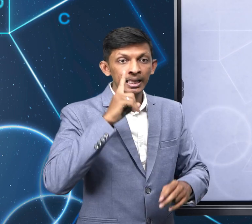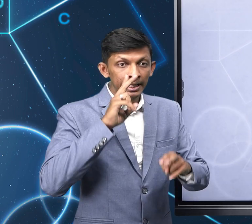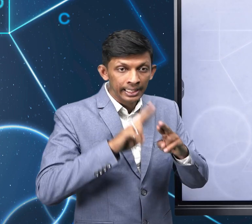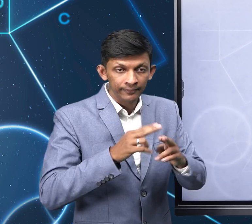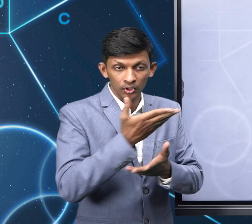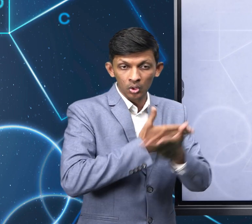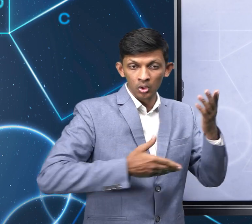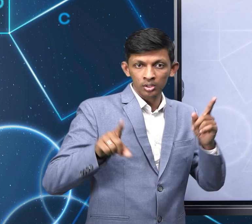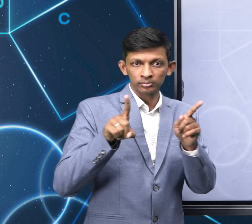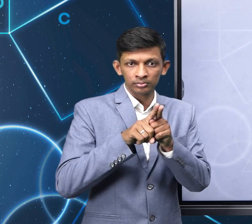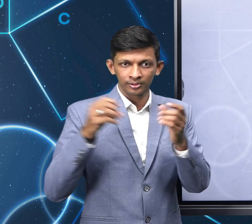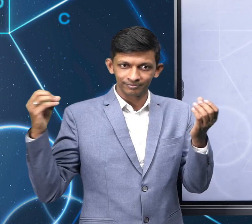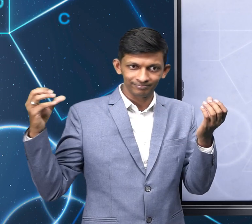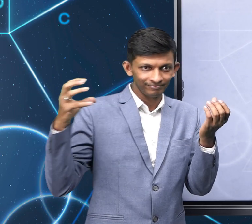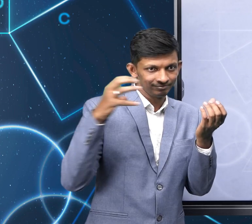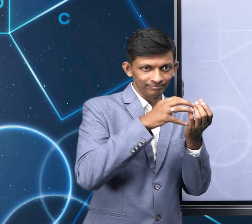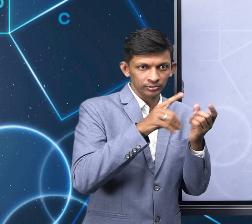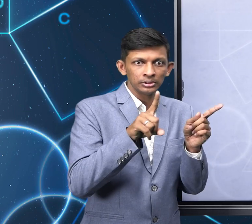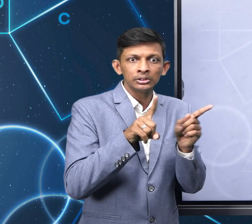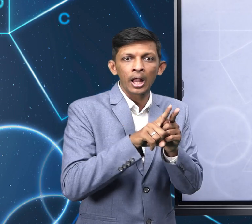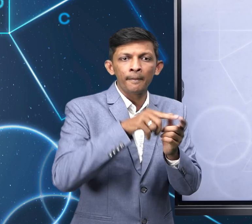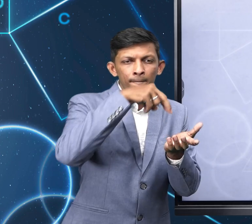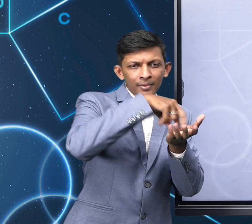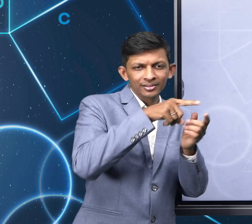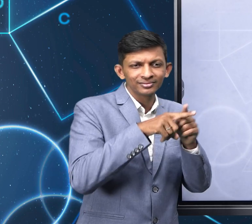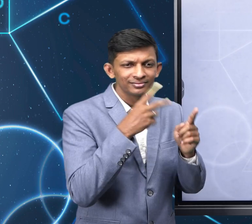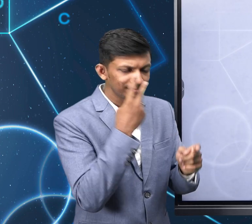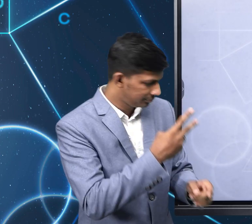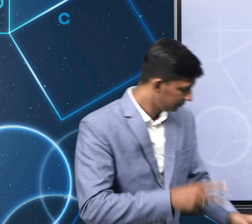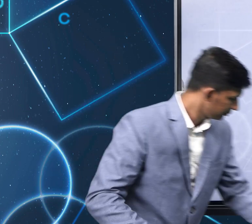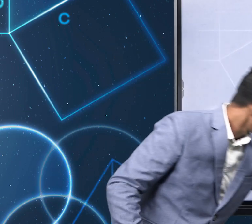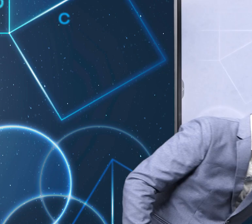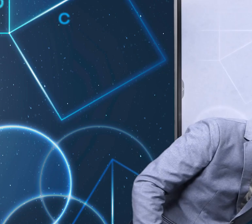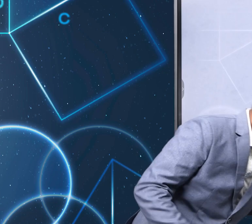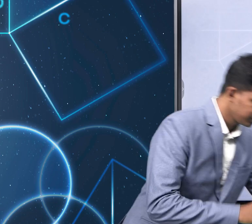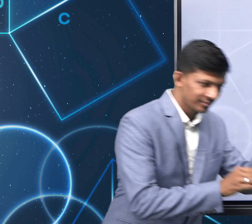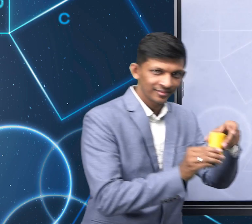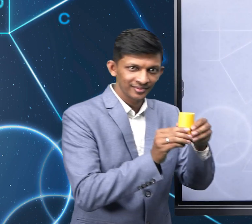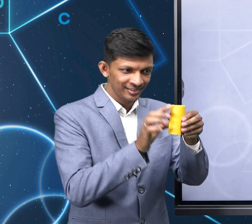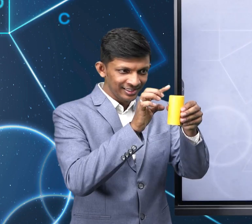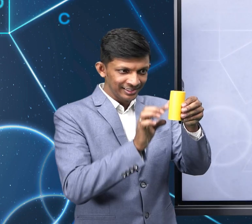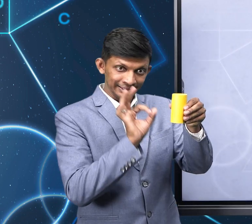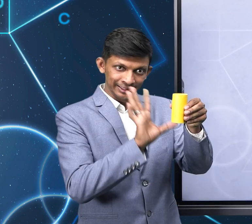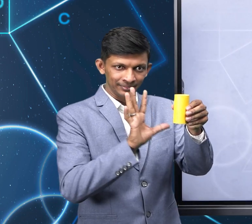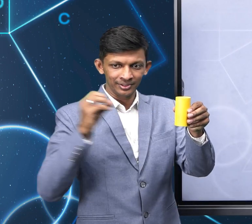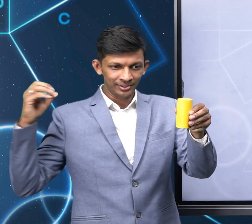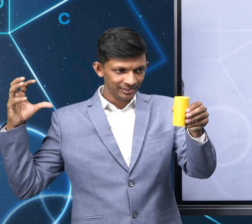सिलेंडर उभा असताना त्यावर प्रकाश टाकला तर सावलीचा आकार आयताकृती असेल.